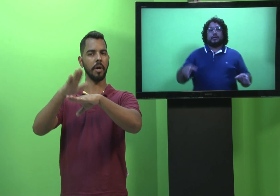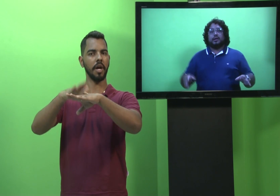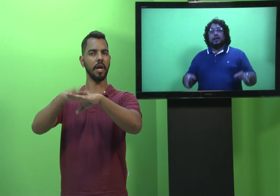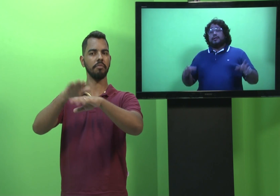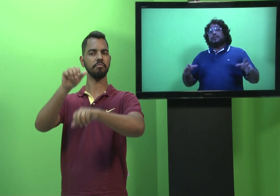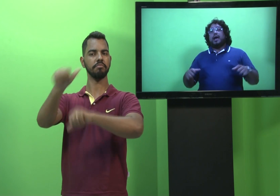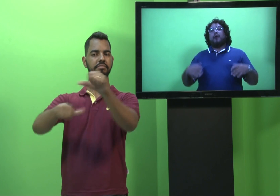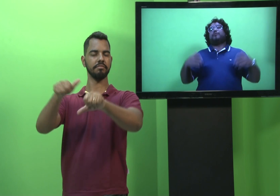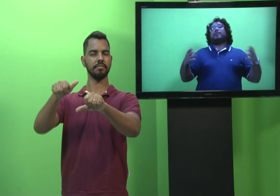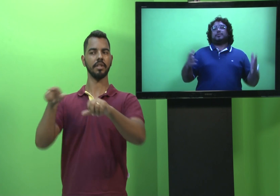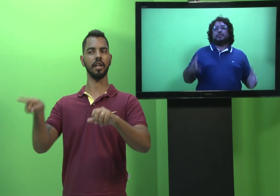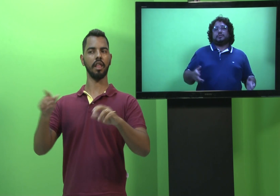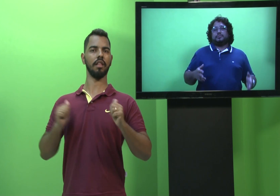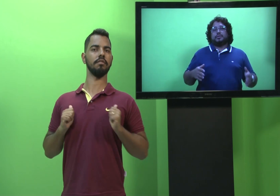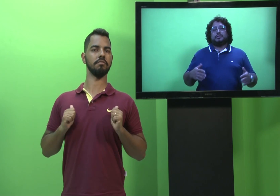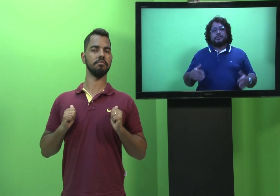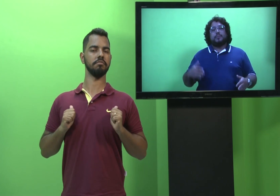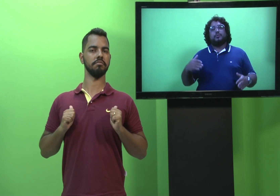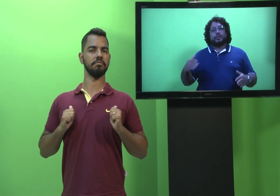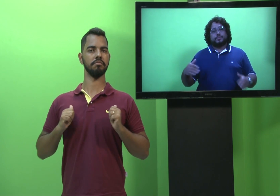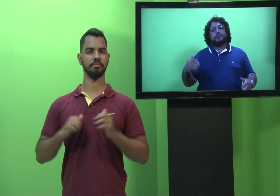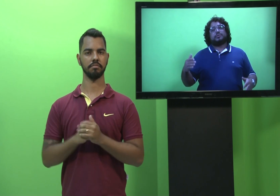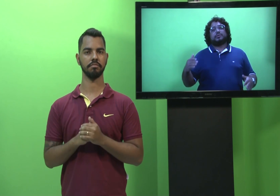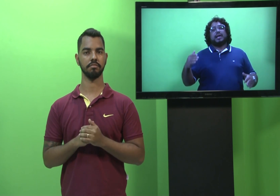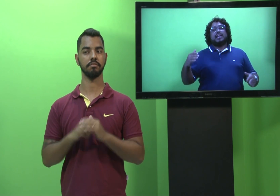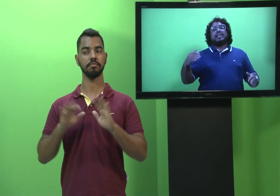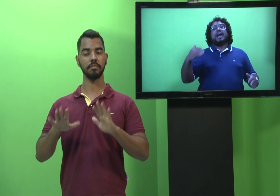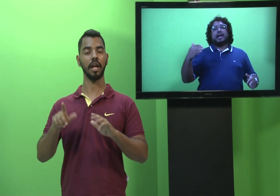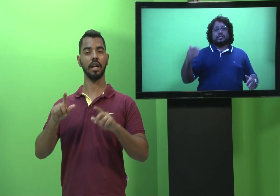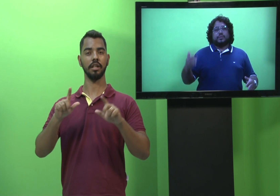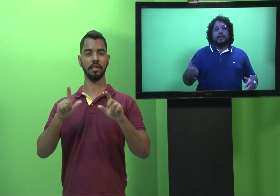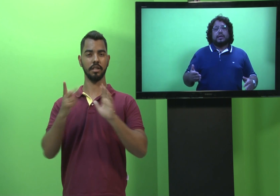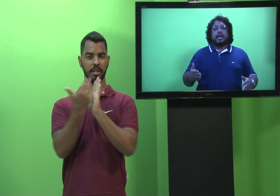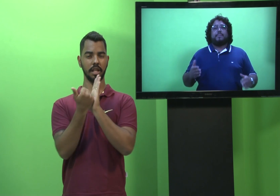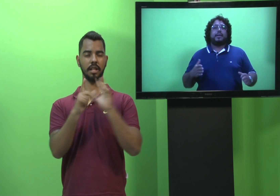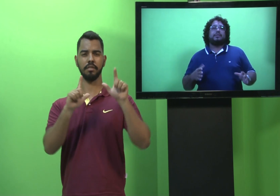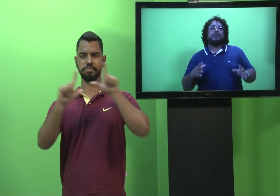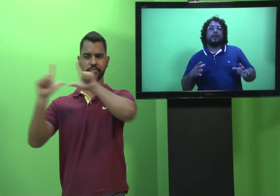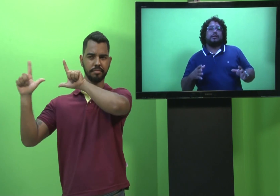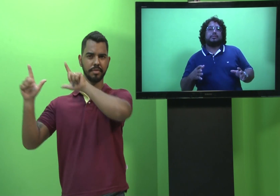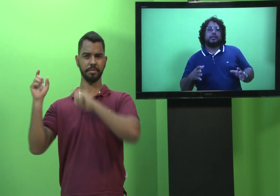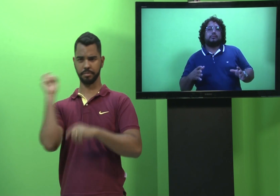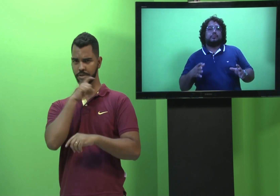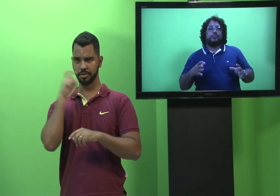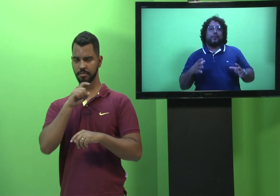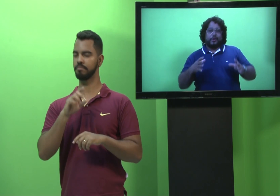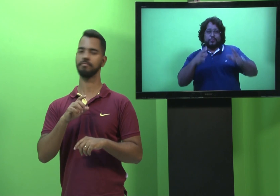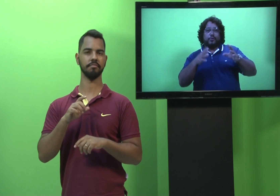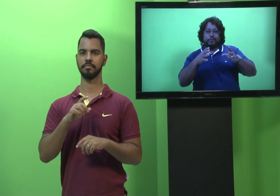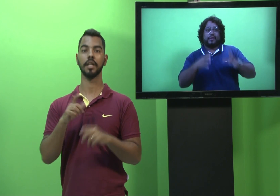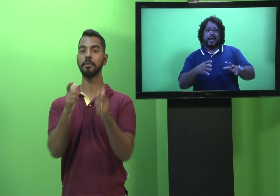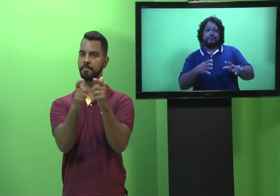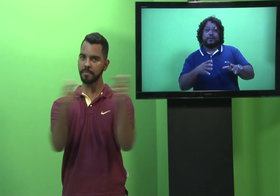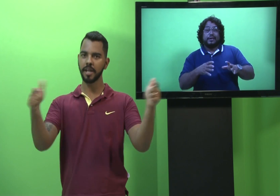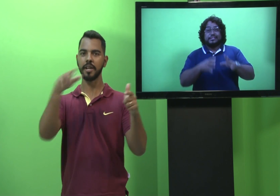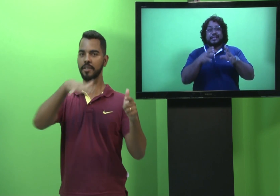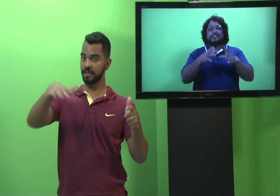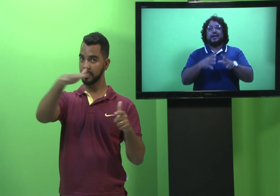tirinha não é algo fictício. Existem muitas pessoas que acham que apenas atualizando o corretor ortográfico já